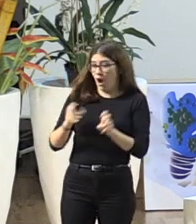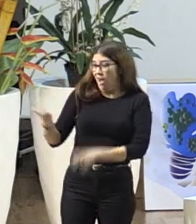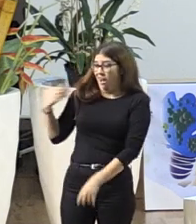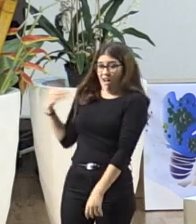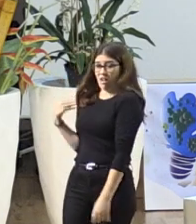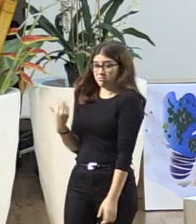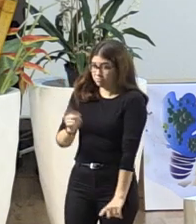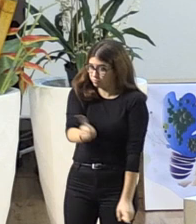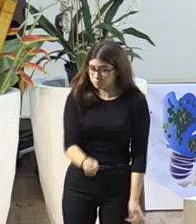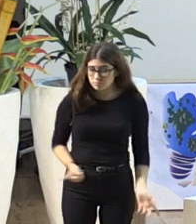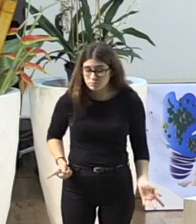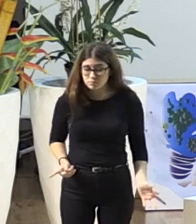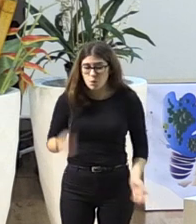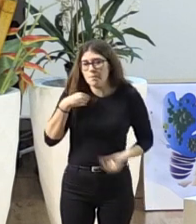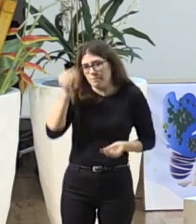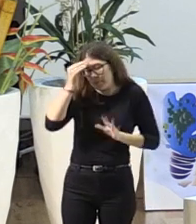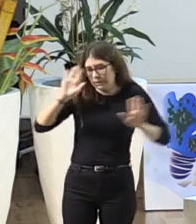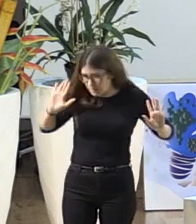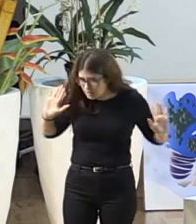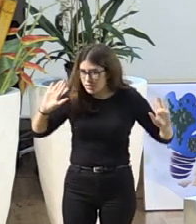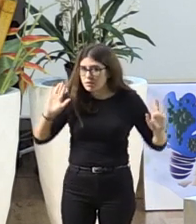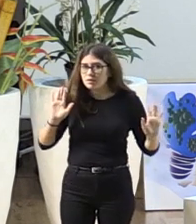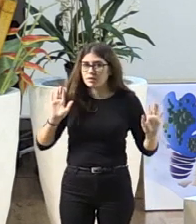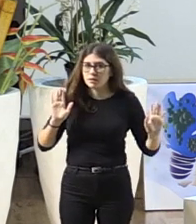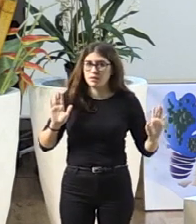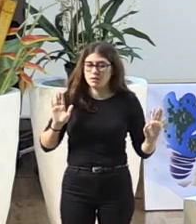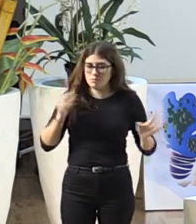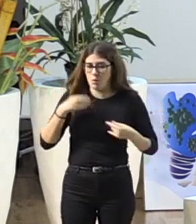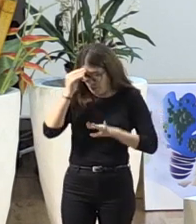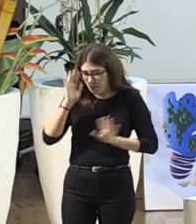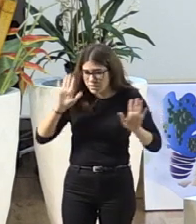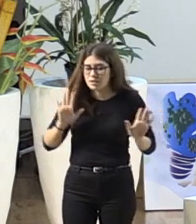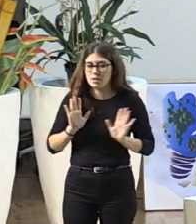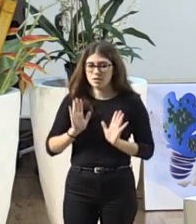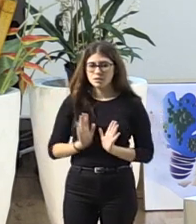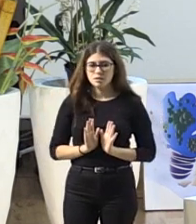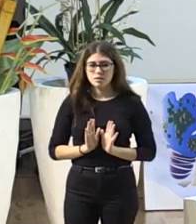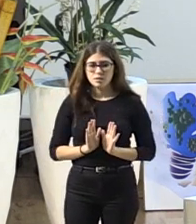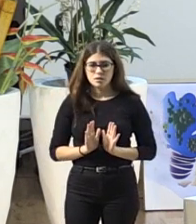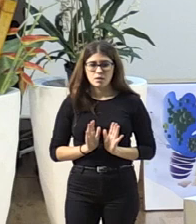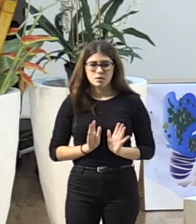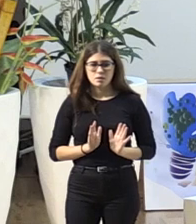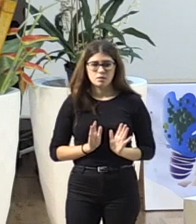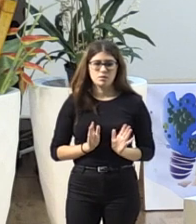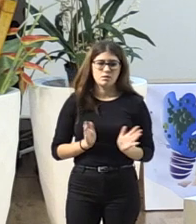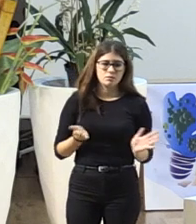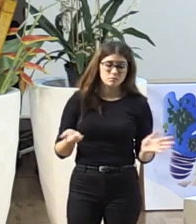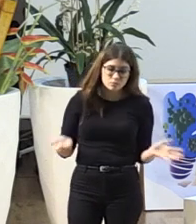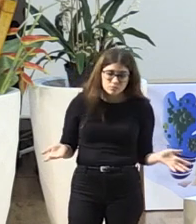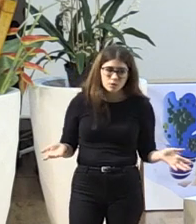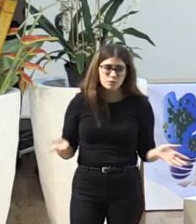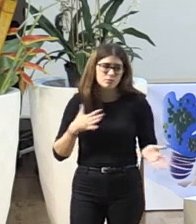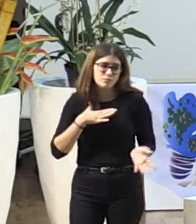de ayer, uno podría pensar, o sea, yo estaba reflexionando mientras que escuchaba, que,